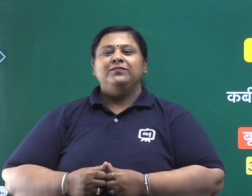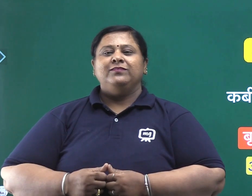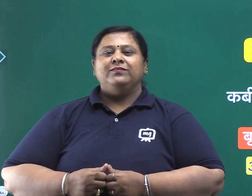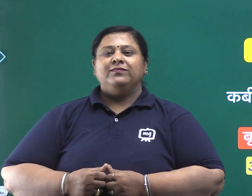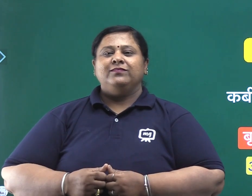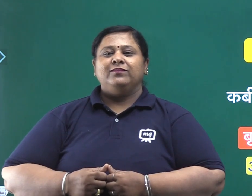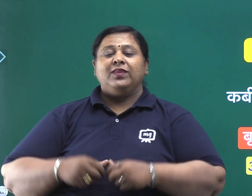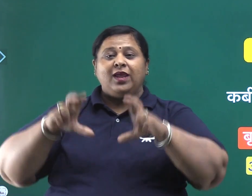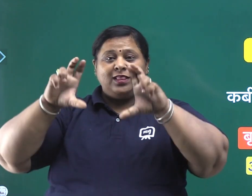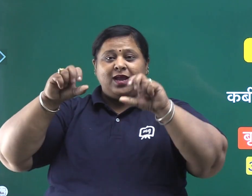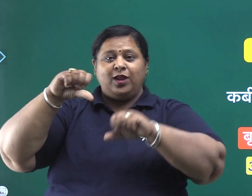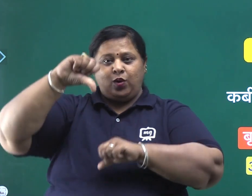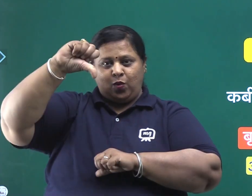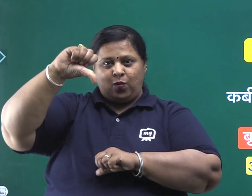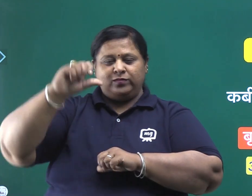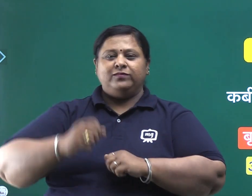के अध्याय 9